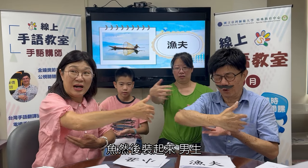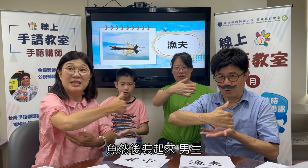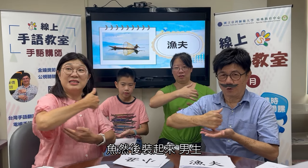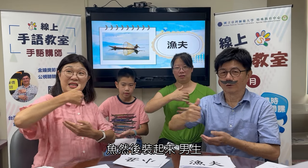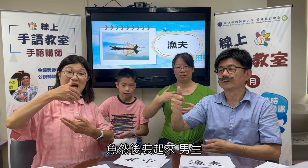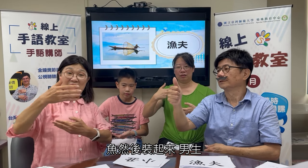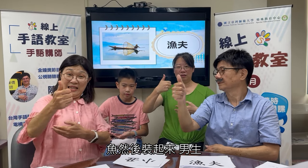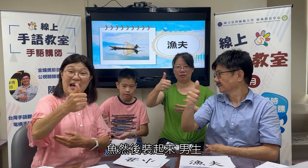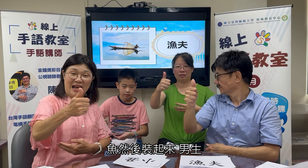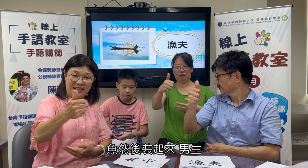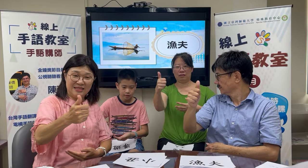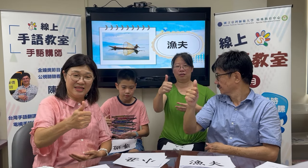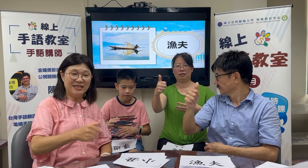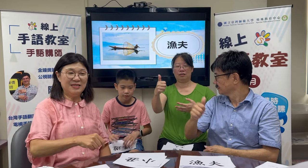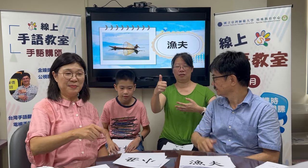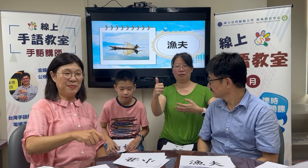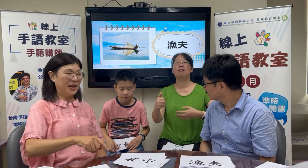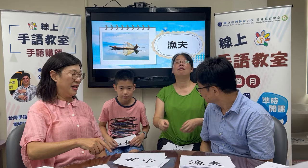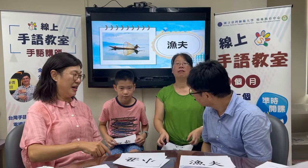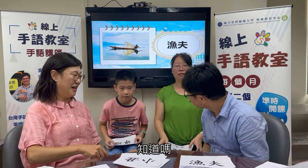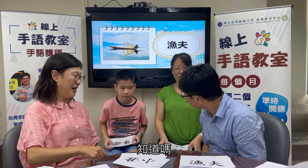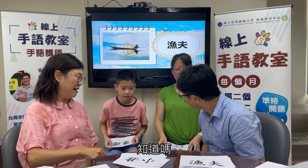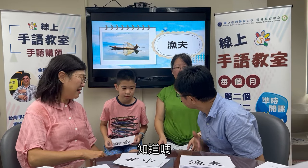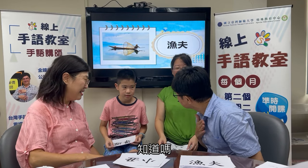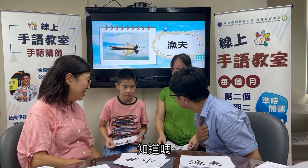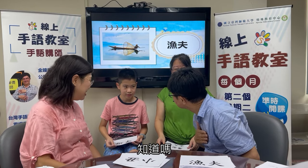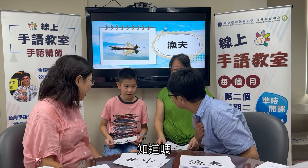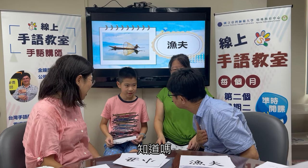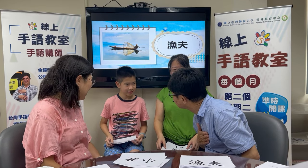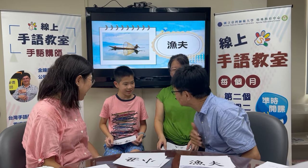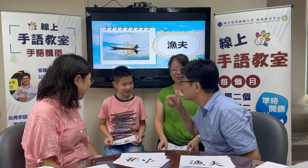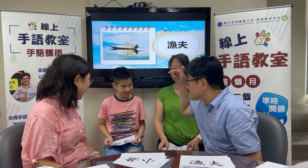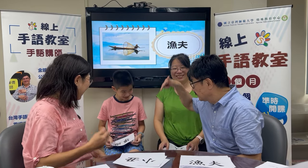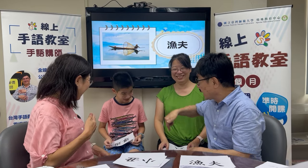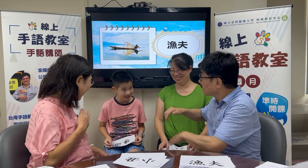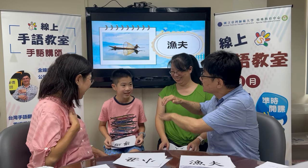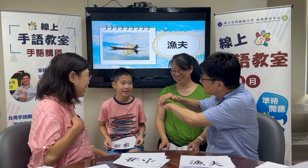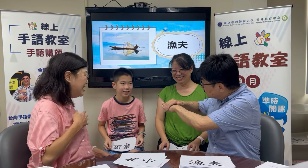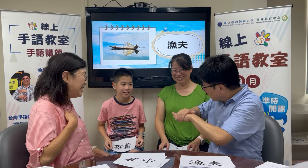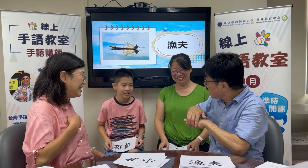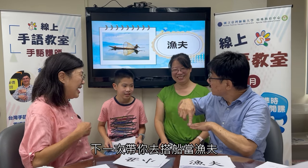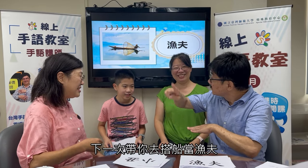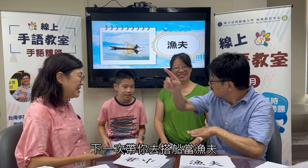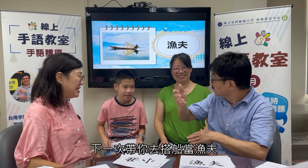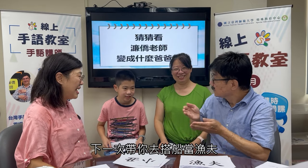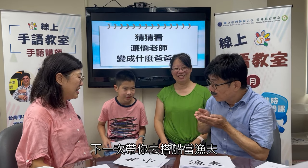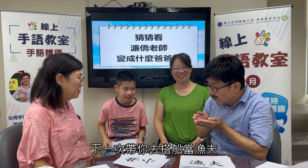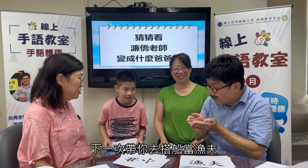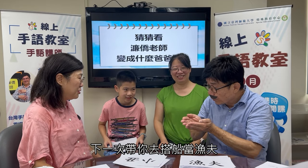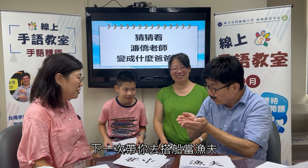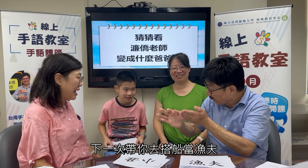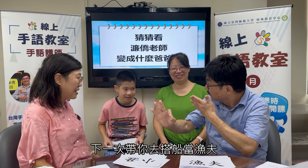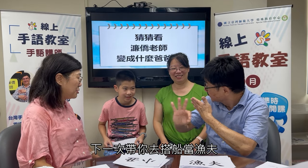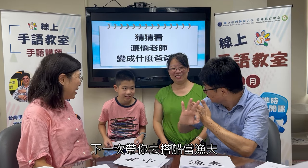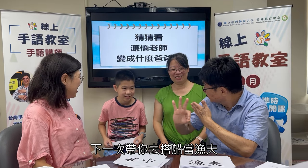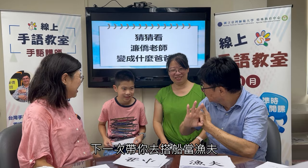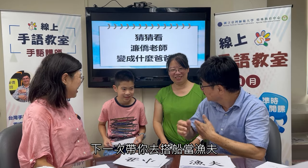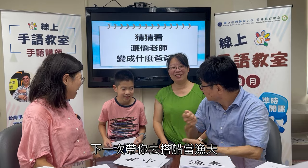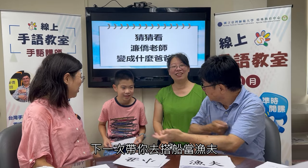起来，男生，很好，知道吗？好，下一次带你去搭船当渔